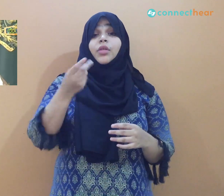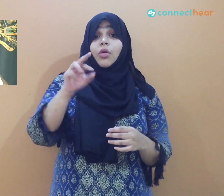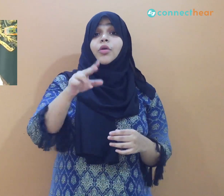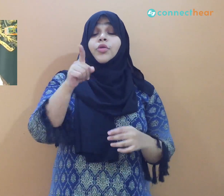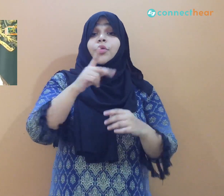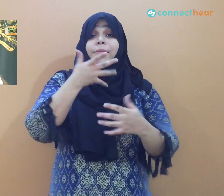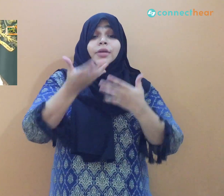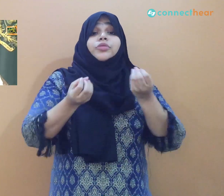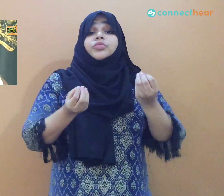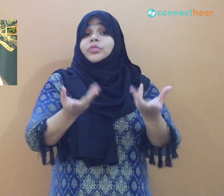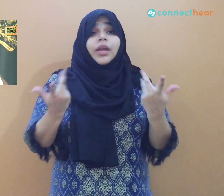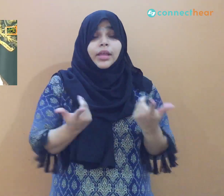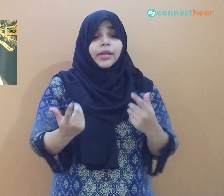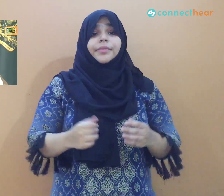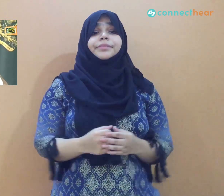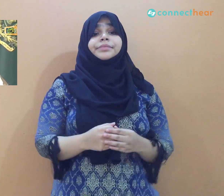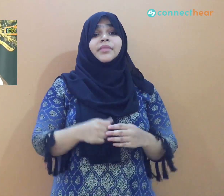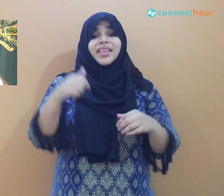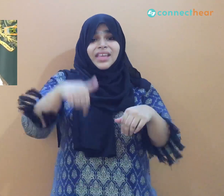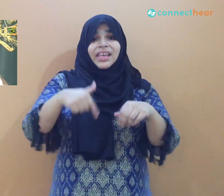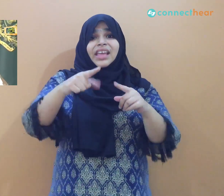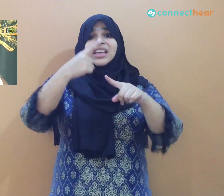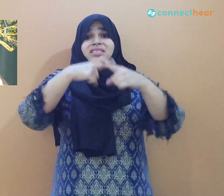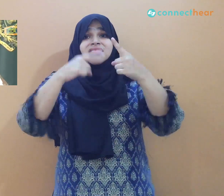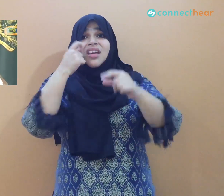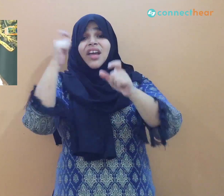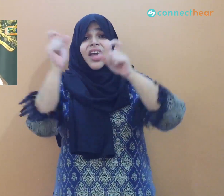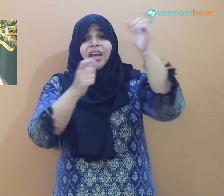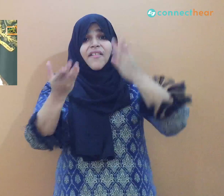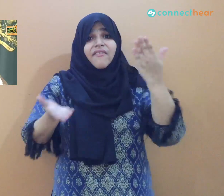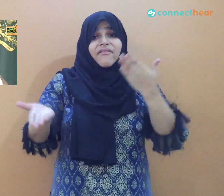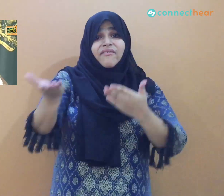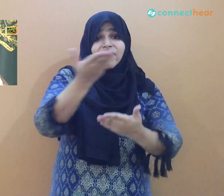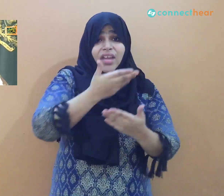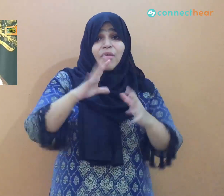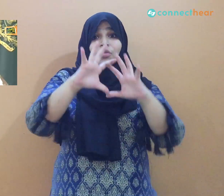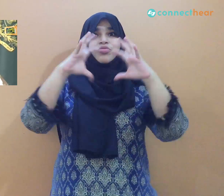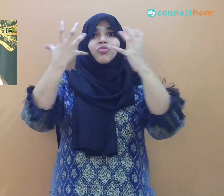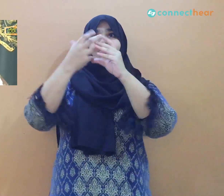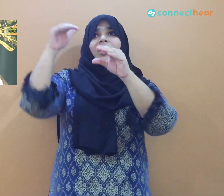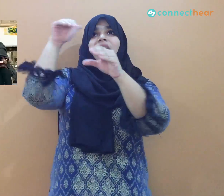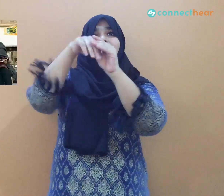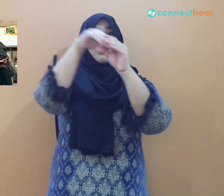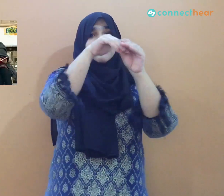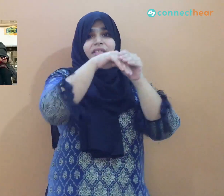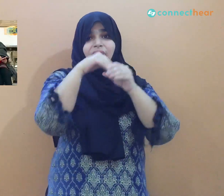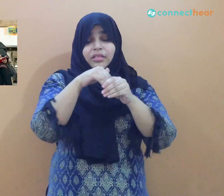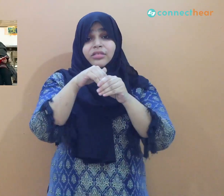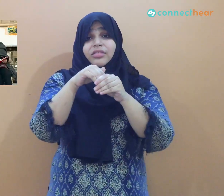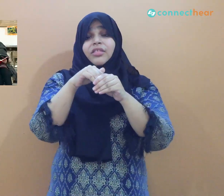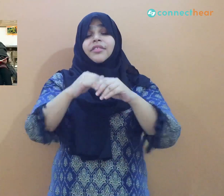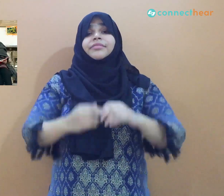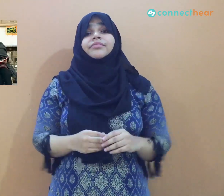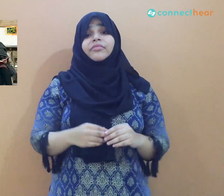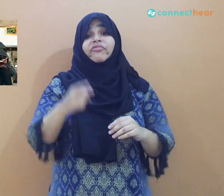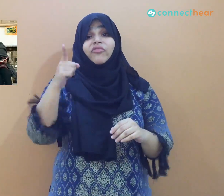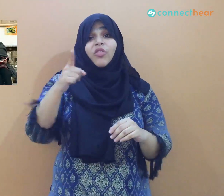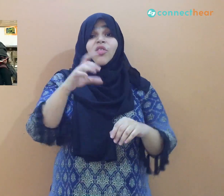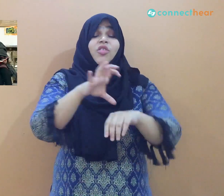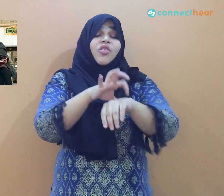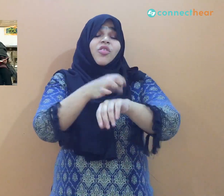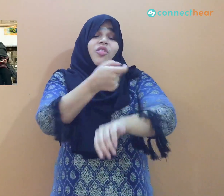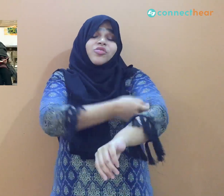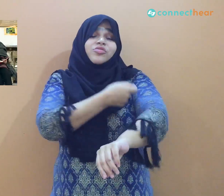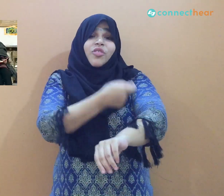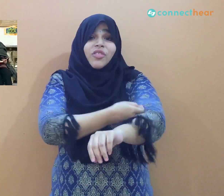اور جو اس وقت جہاد لڑ رہے ہیں دنیا کے اندر وہ ہیں میڈیکل ورکرز،